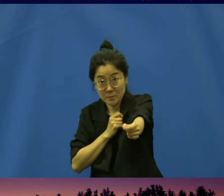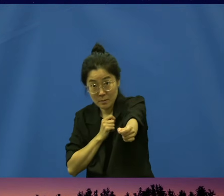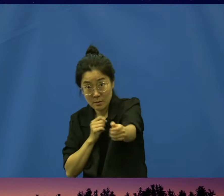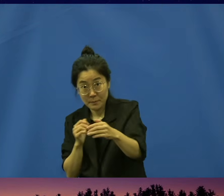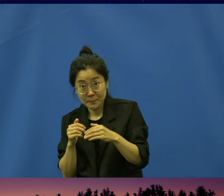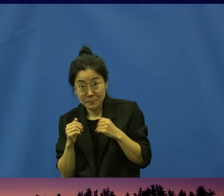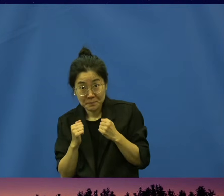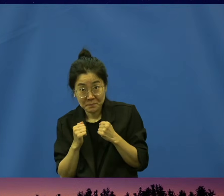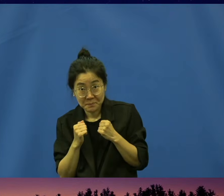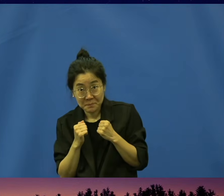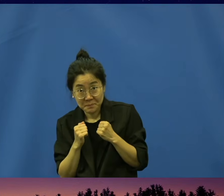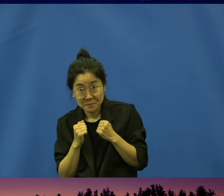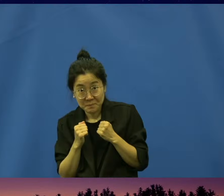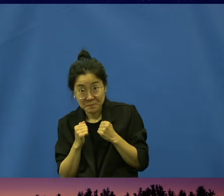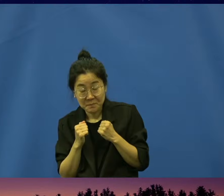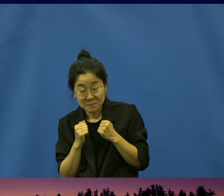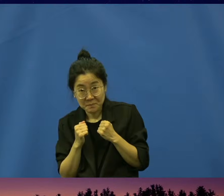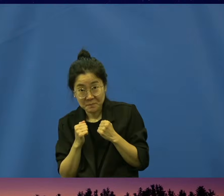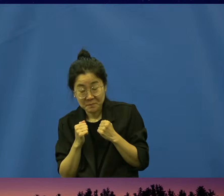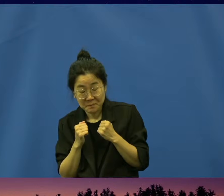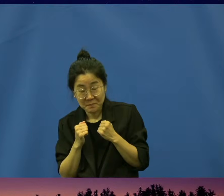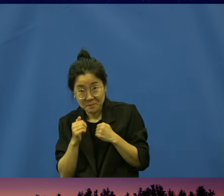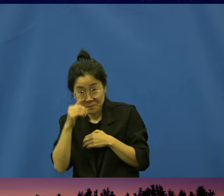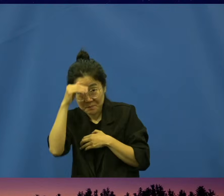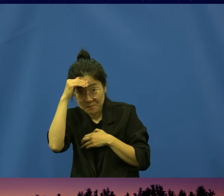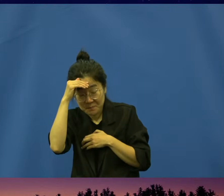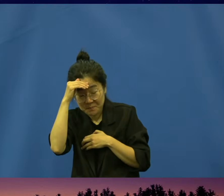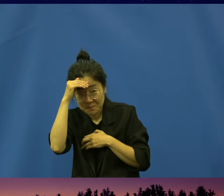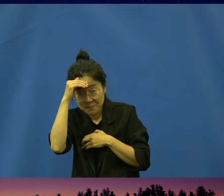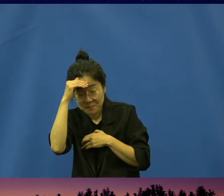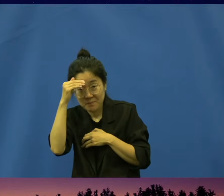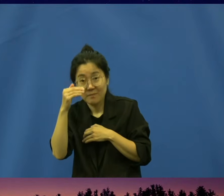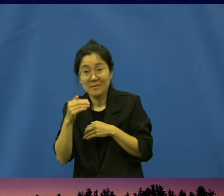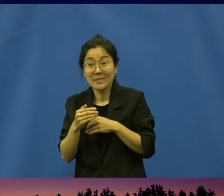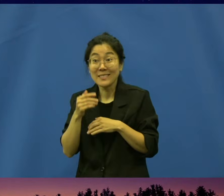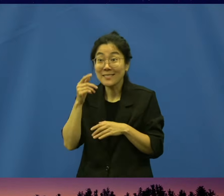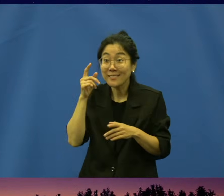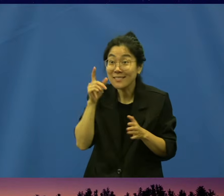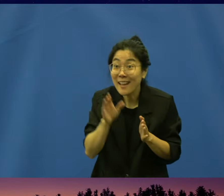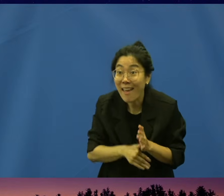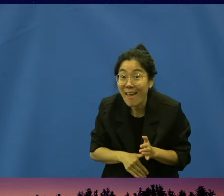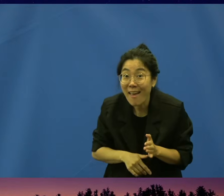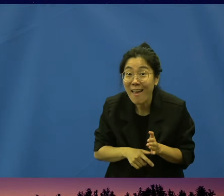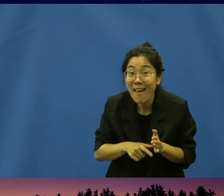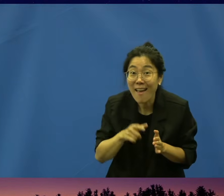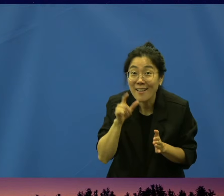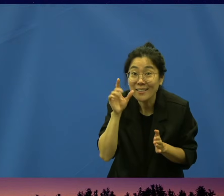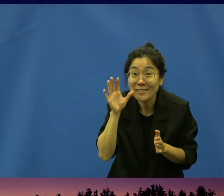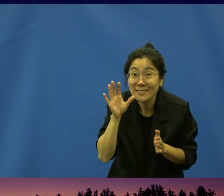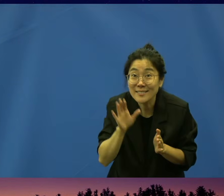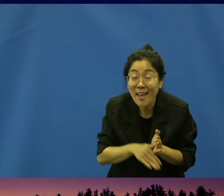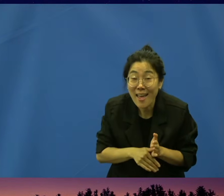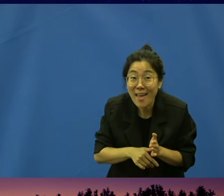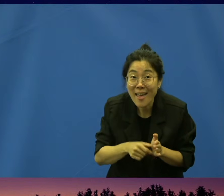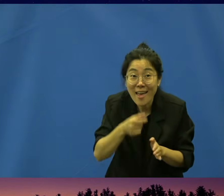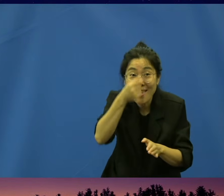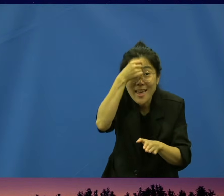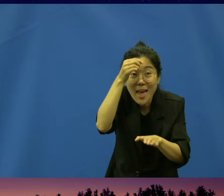들었는지 하나도 생각이 안 나요. 근데 지금도 선명하게 보이는 거는 그들이 예배가 끝난